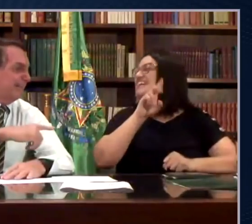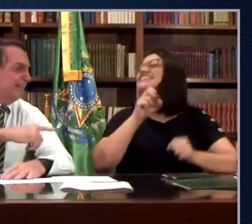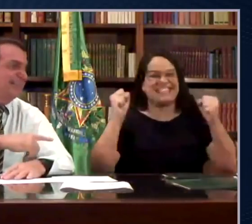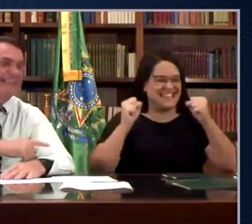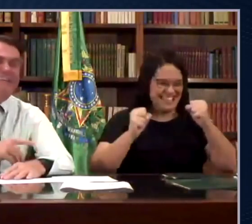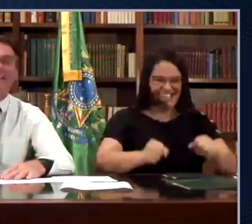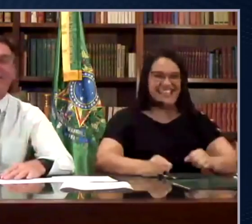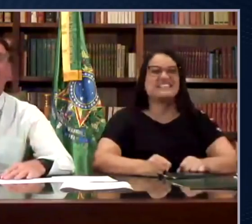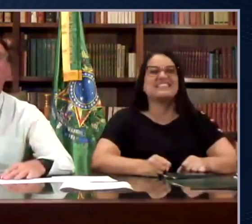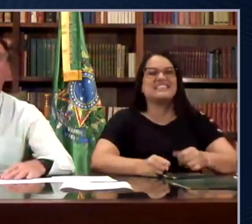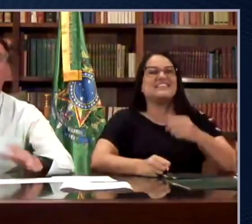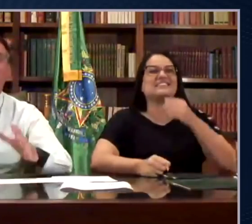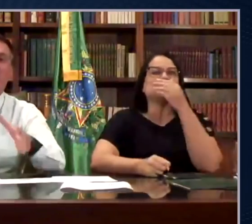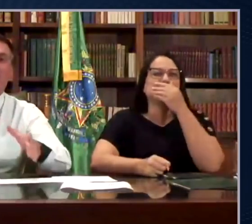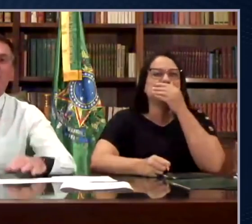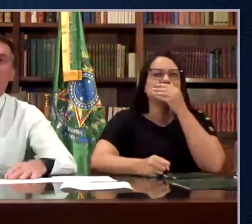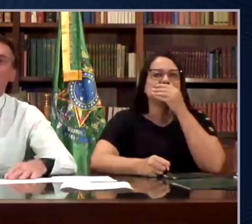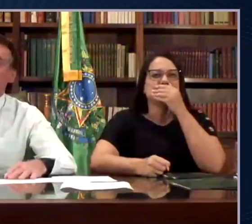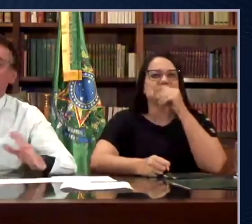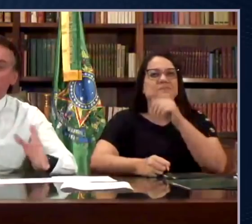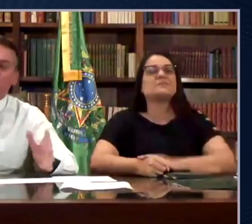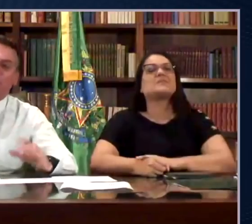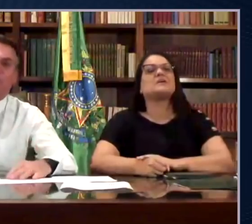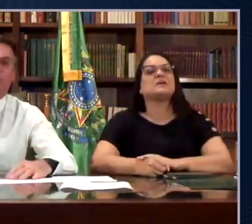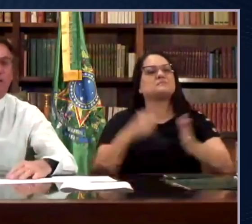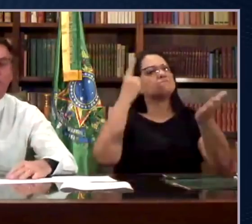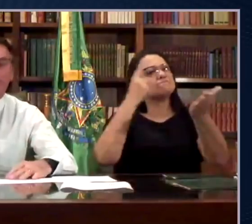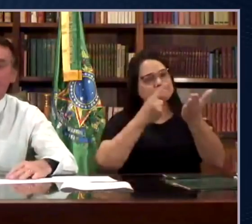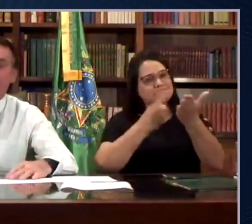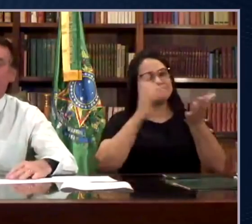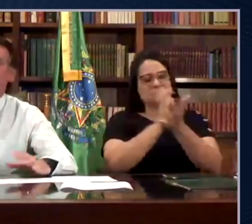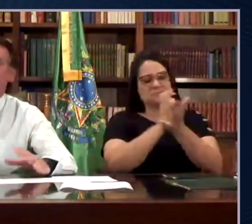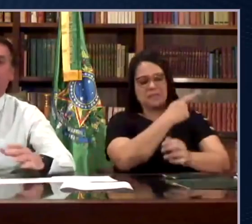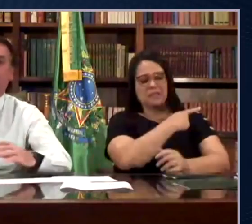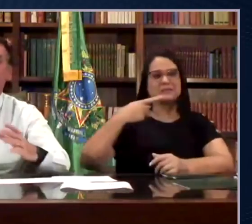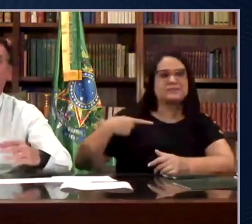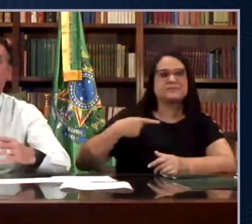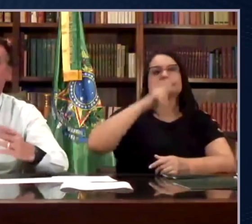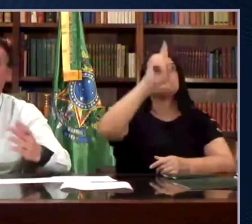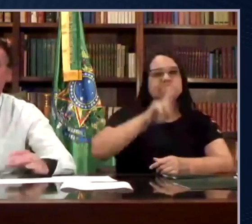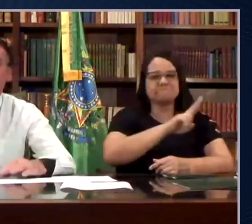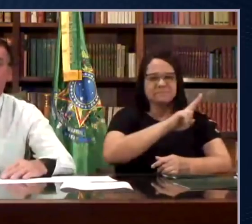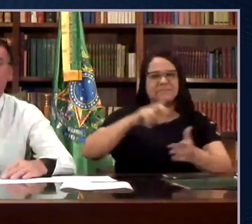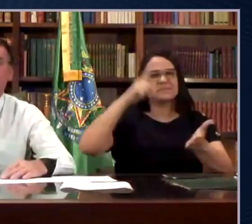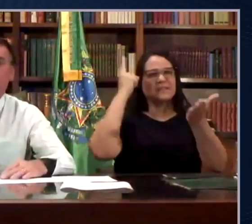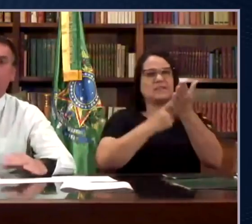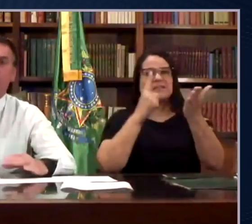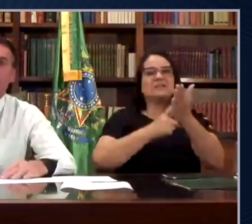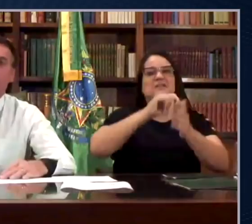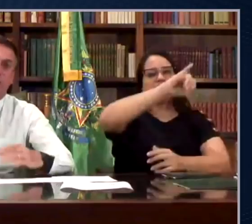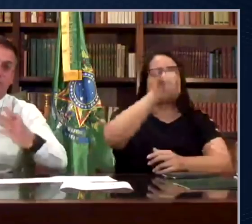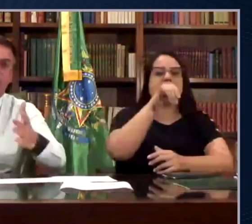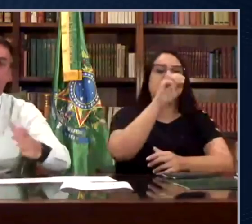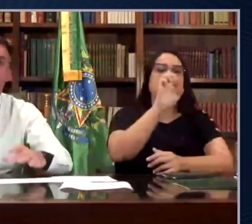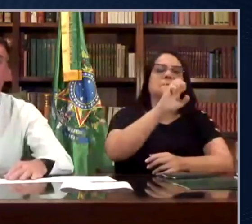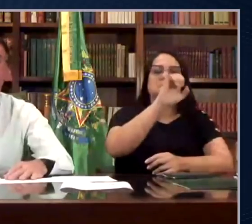Você é evangélico também? Sim, então a gente vai brevemente, junto com os pastores, padres, etc., religiosos,